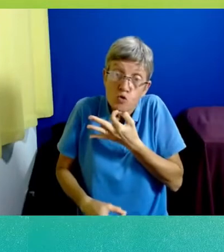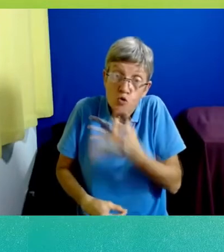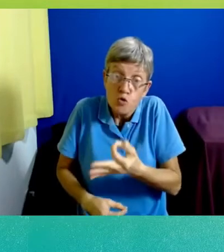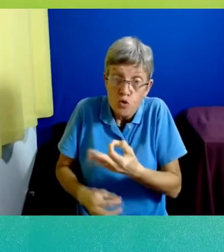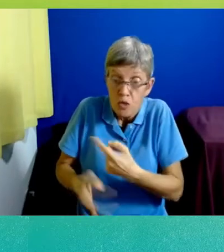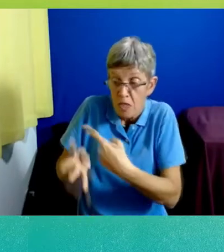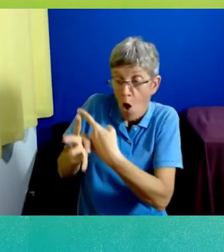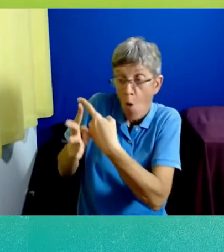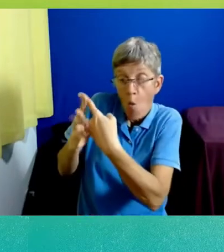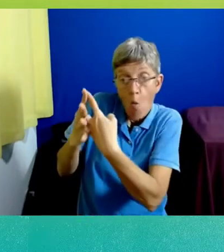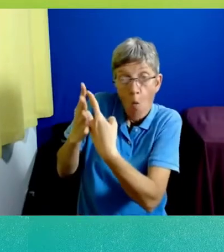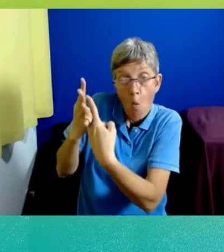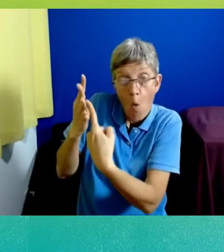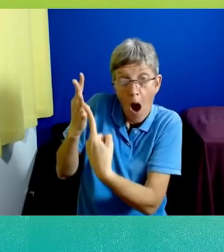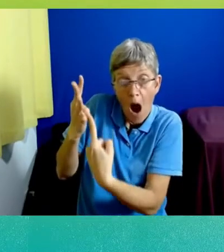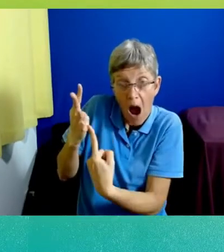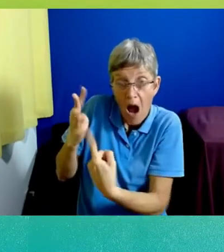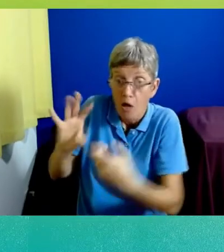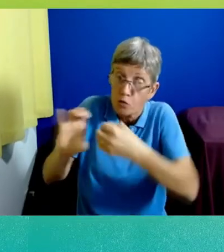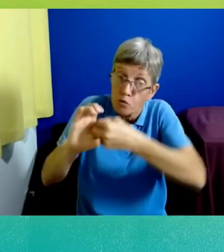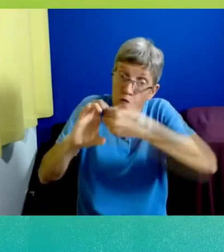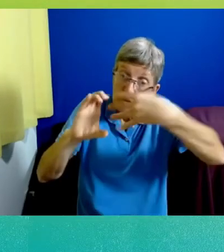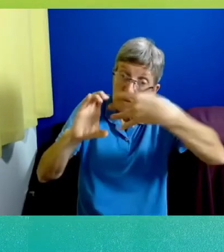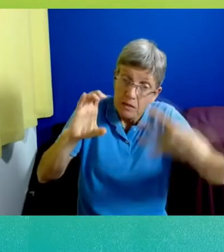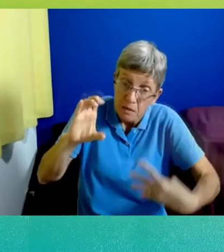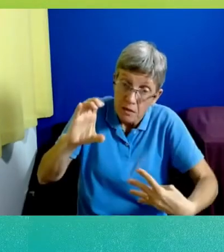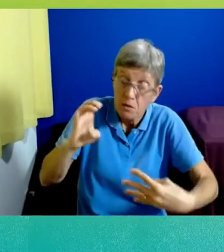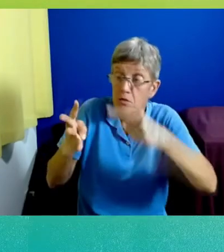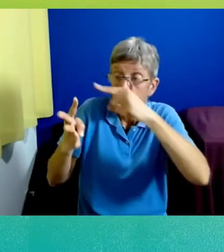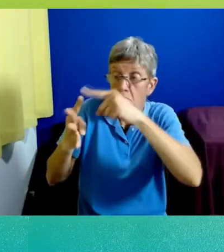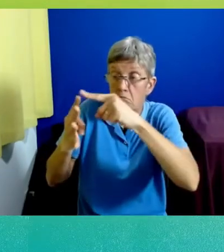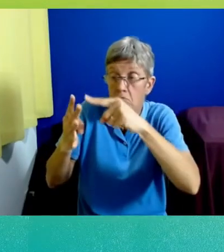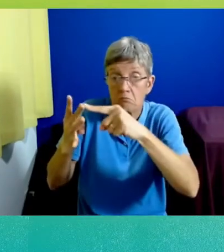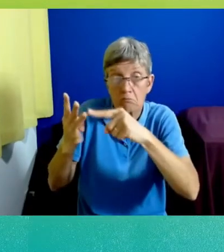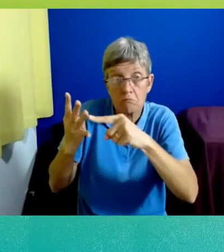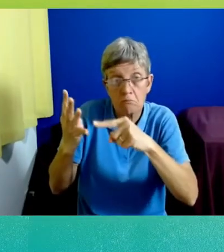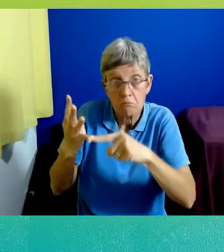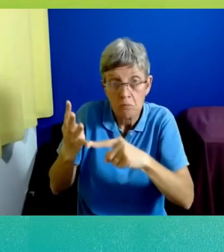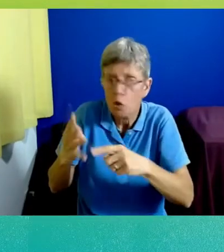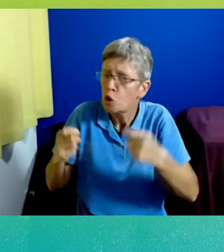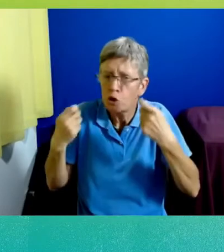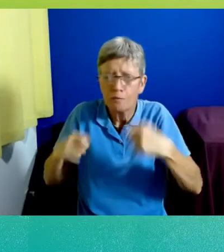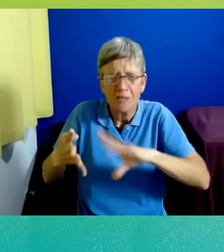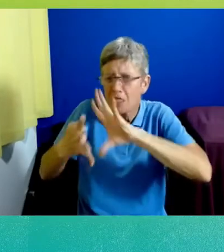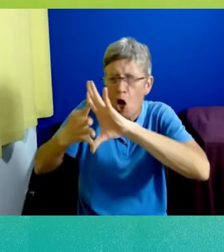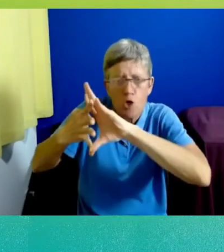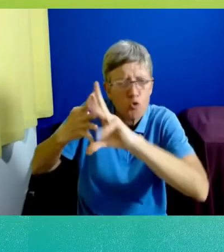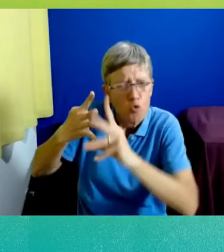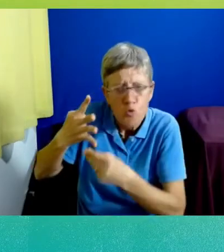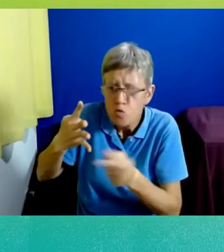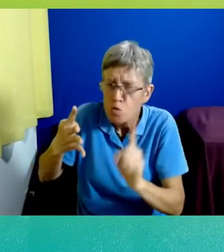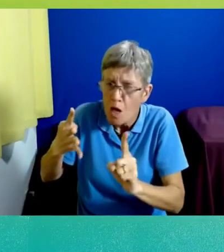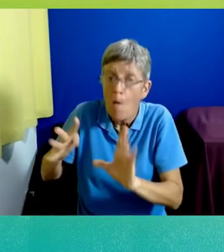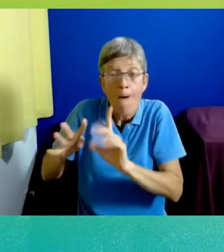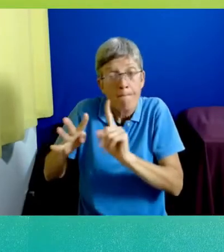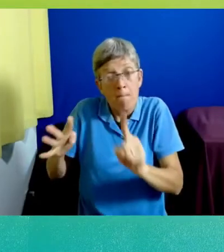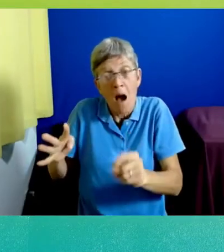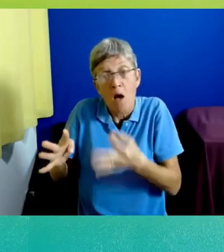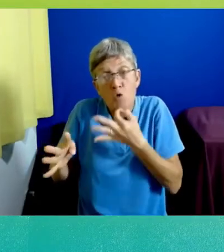relacionada a uma matéria escrita. Essas quatro são as opiniões minhas.